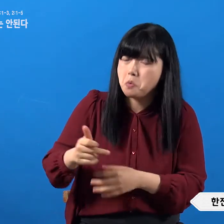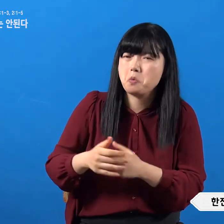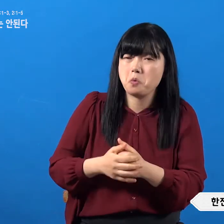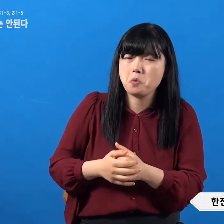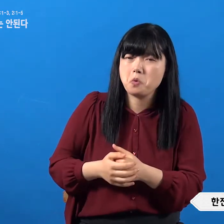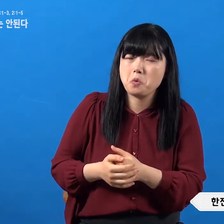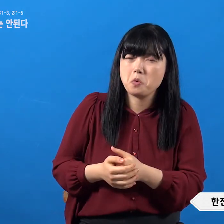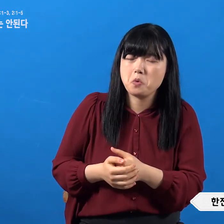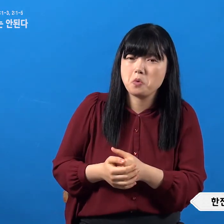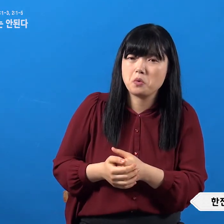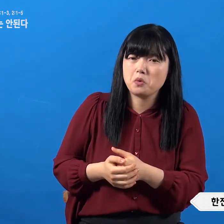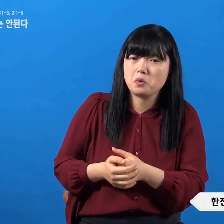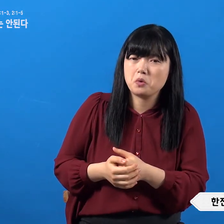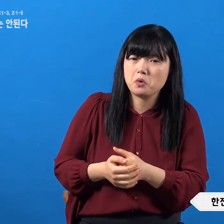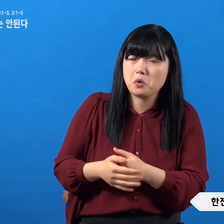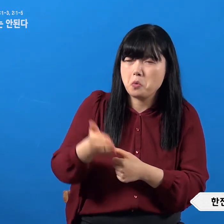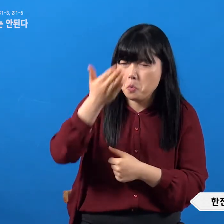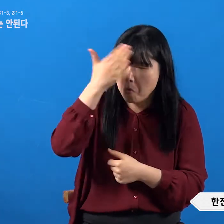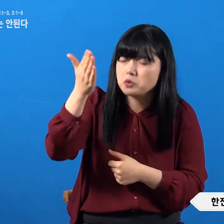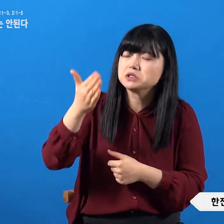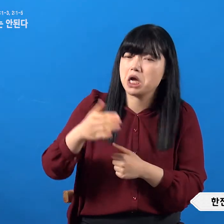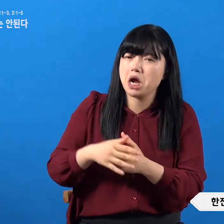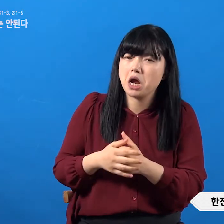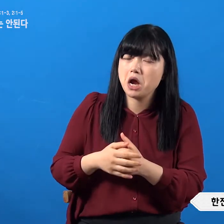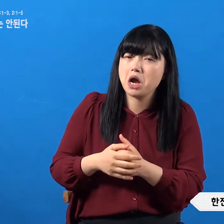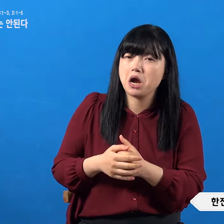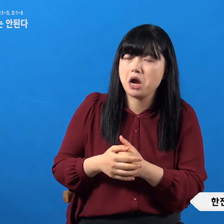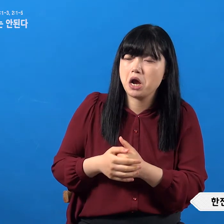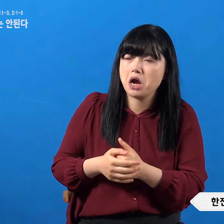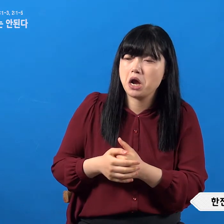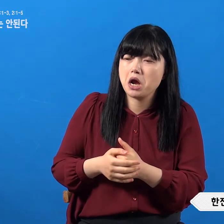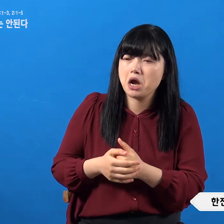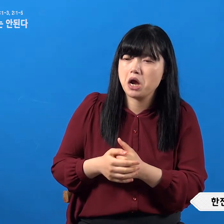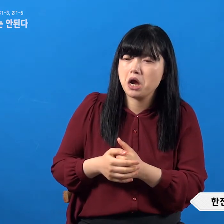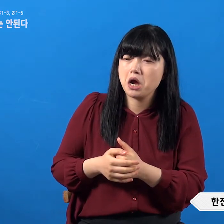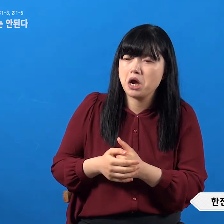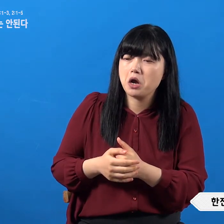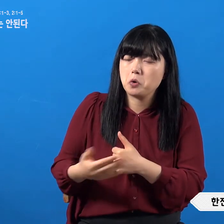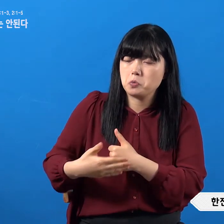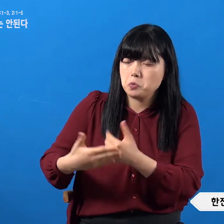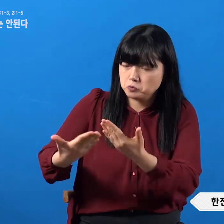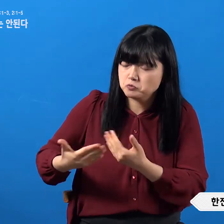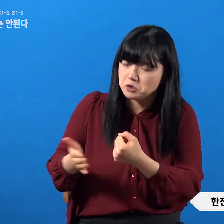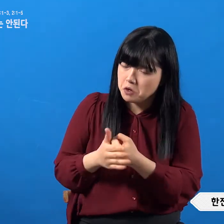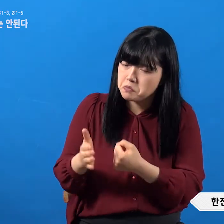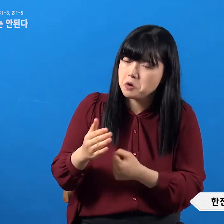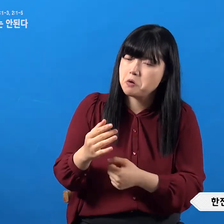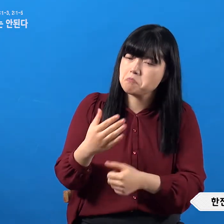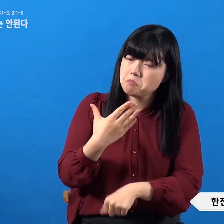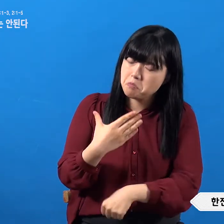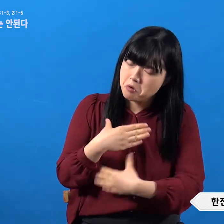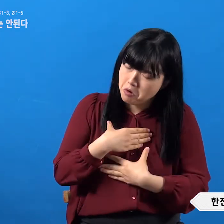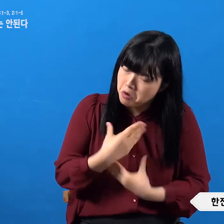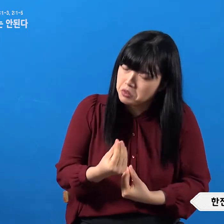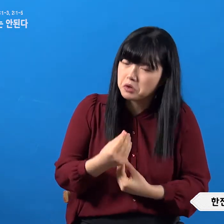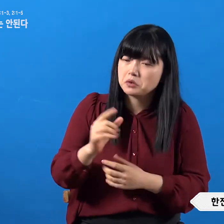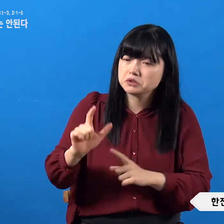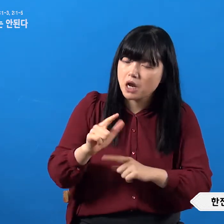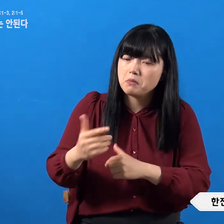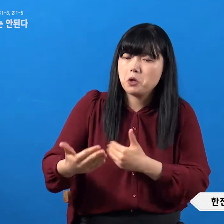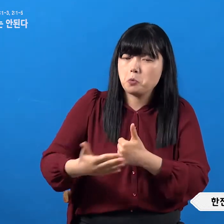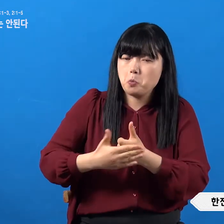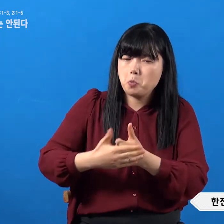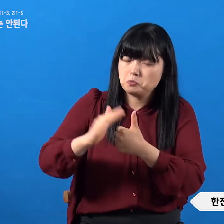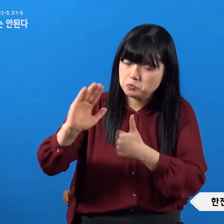되고, 그리고 그건 공짜로 얻는 노동력이니까 그러면 뭐 훨씬 편해지고 또 삶에도